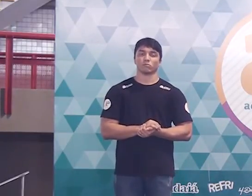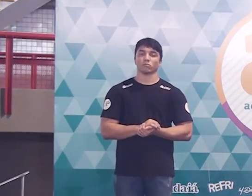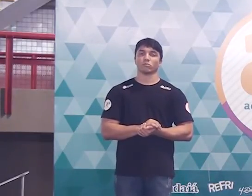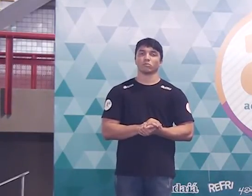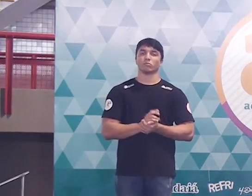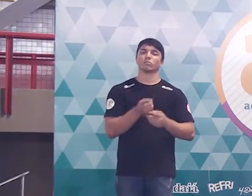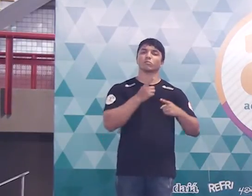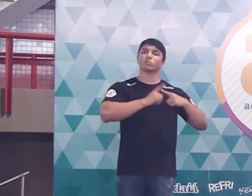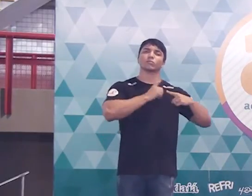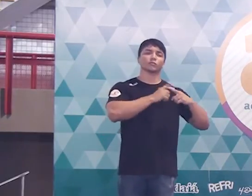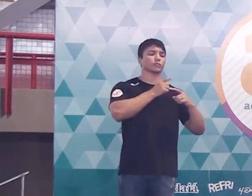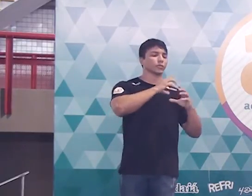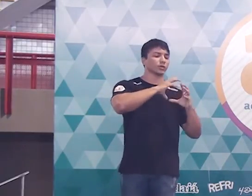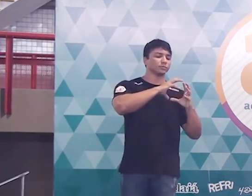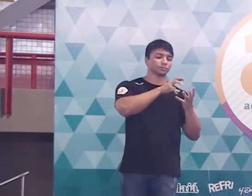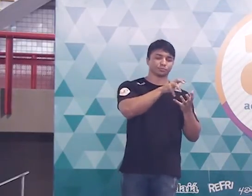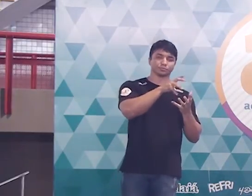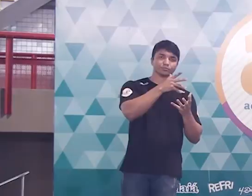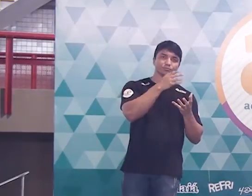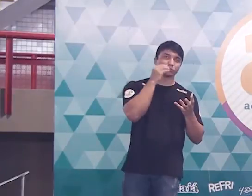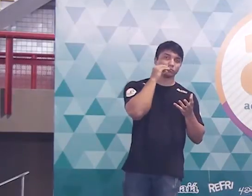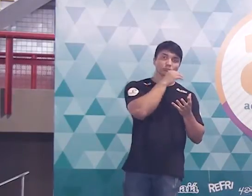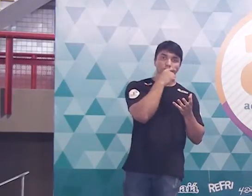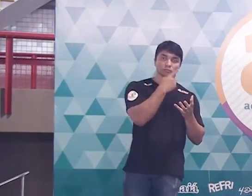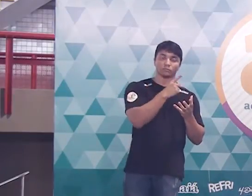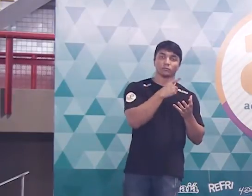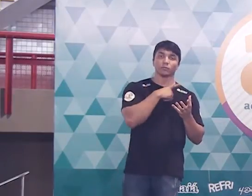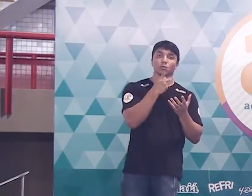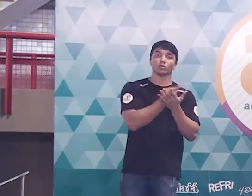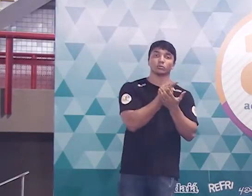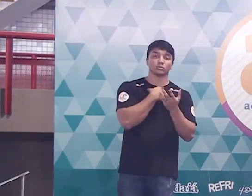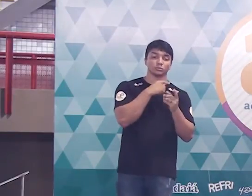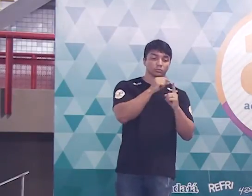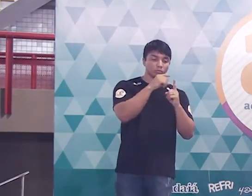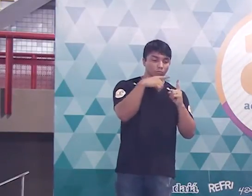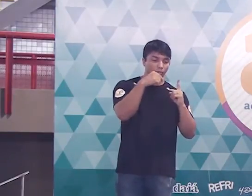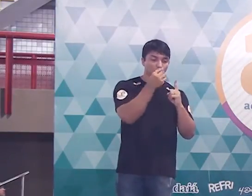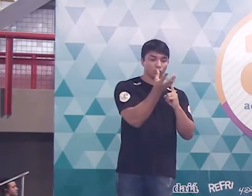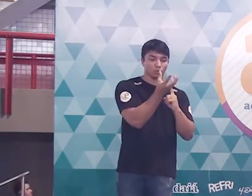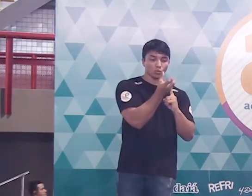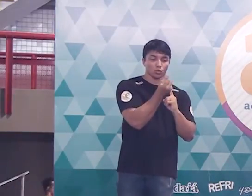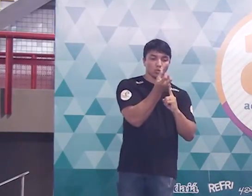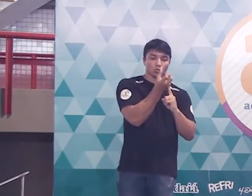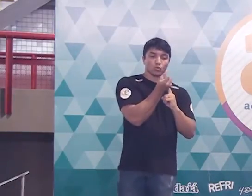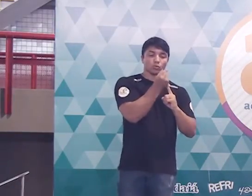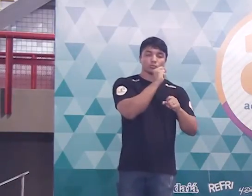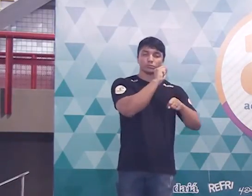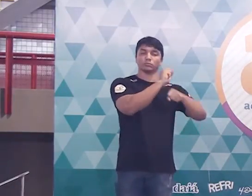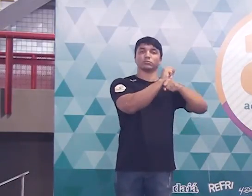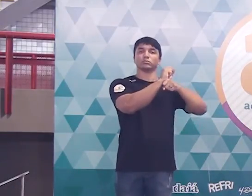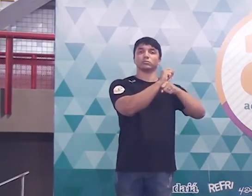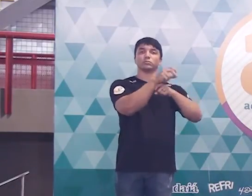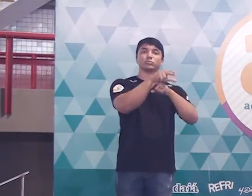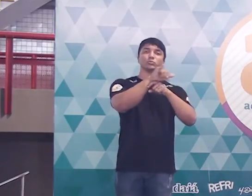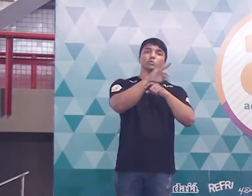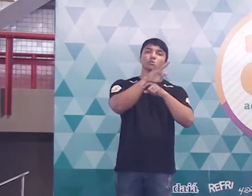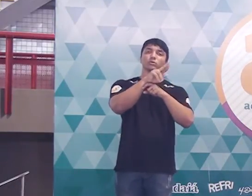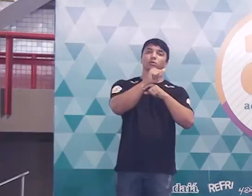por que o aquecimento global faz uma planta deixar de absorver